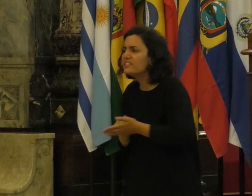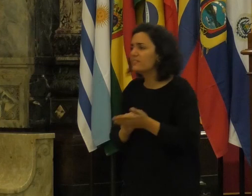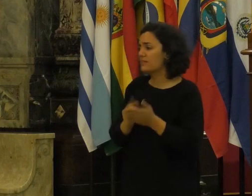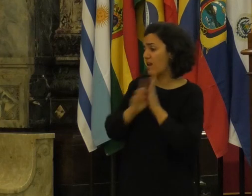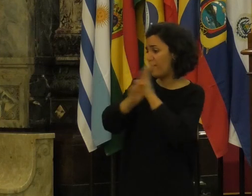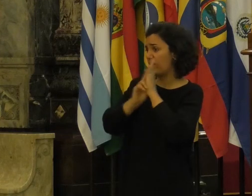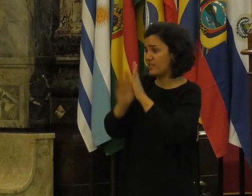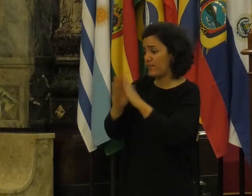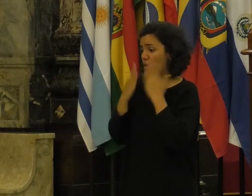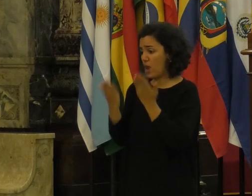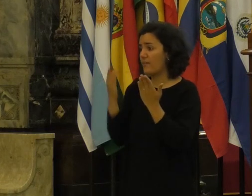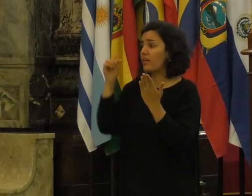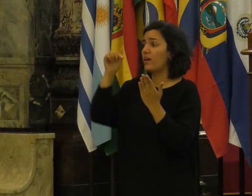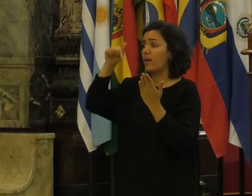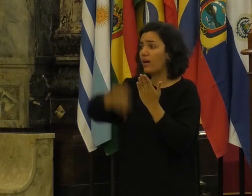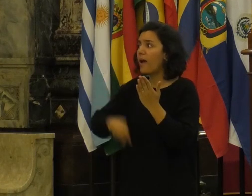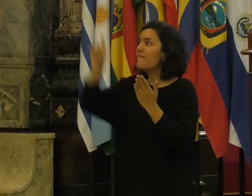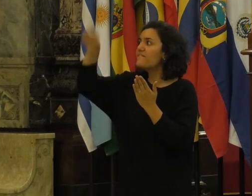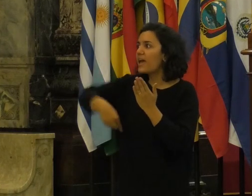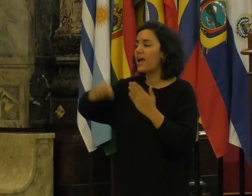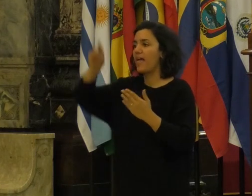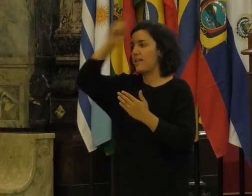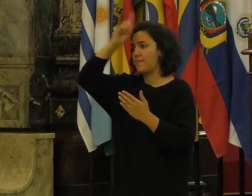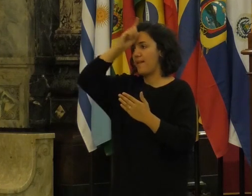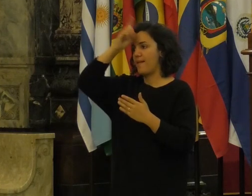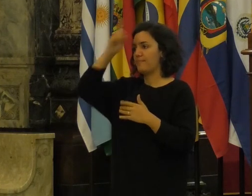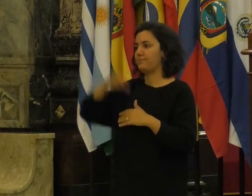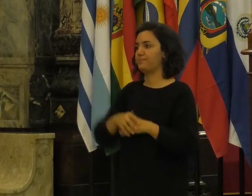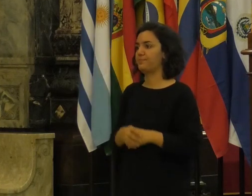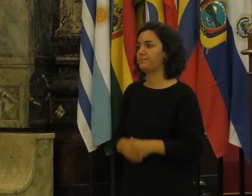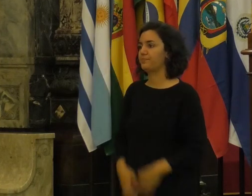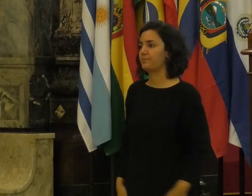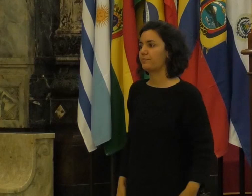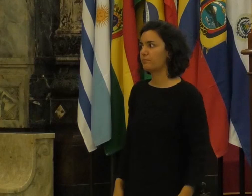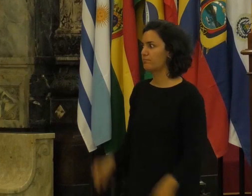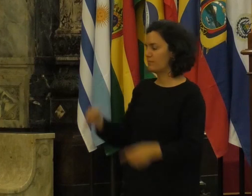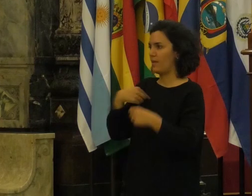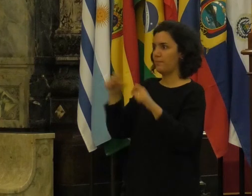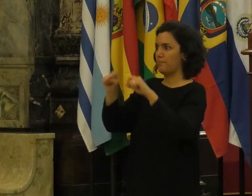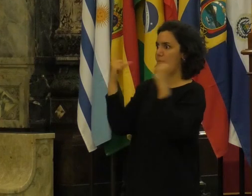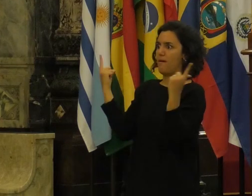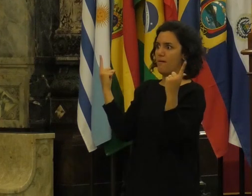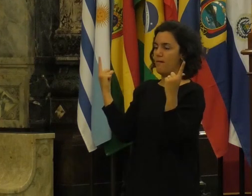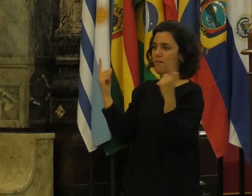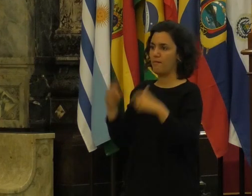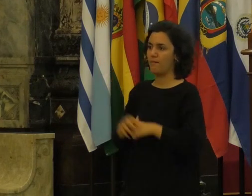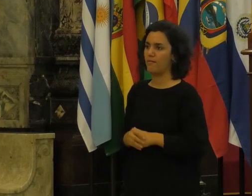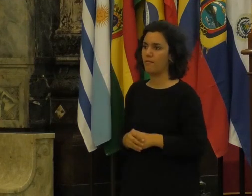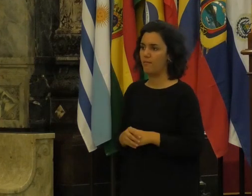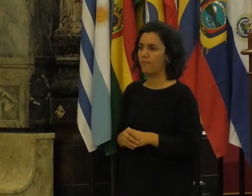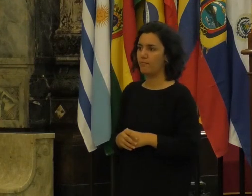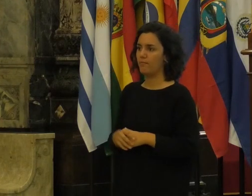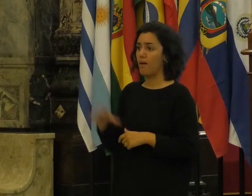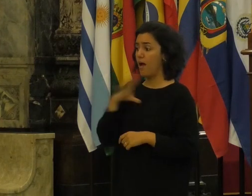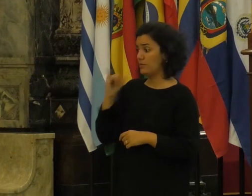referencia bibliográfica procedente de Alemania. Eso me llama muchísimo la atención. Donde